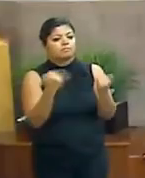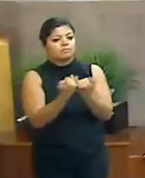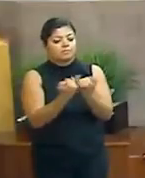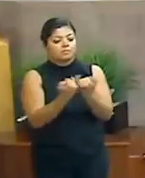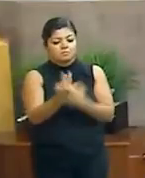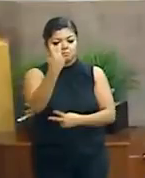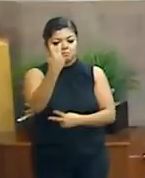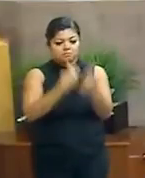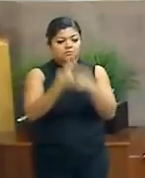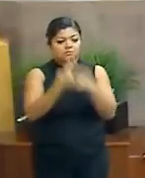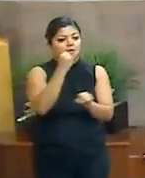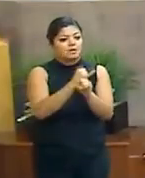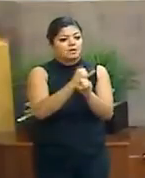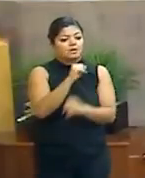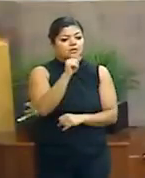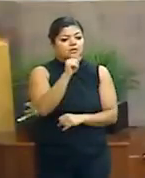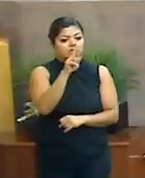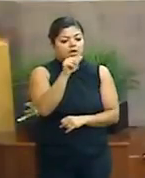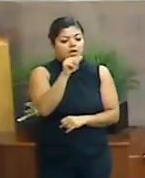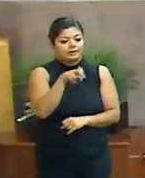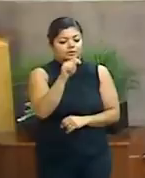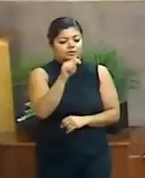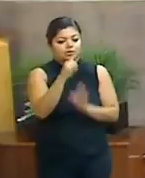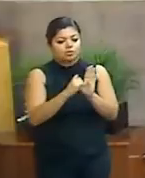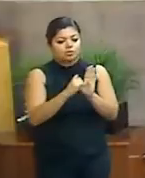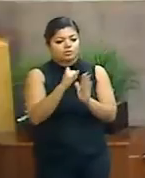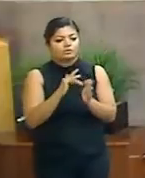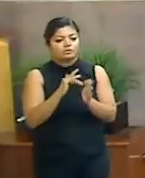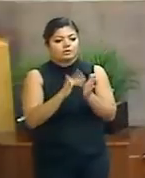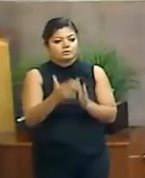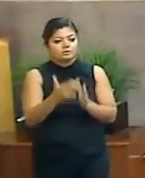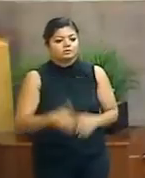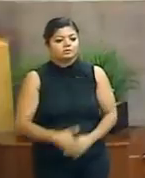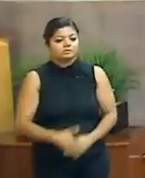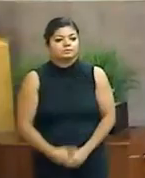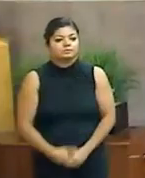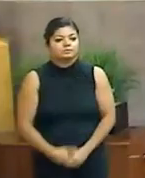siguen atención internet totalmente invito buenas tardes